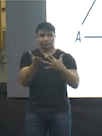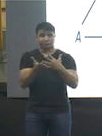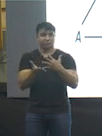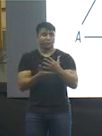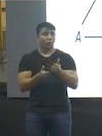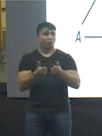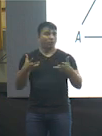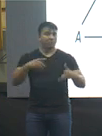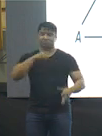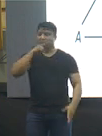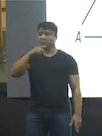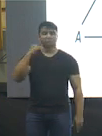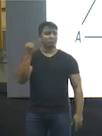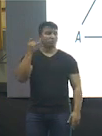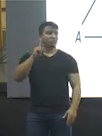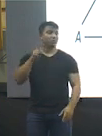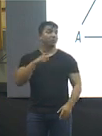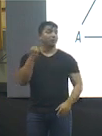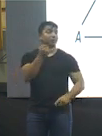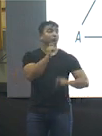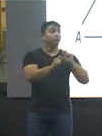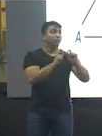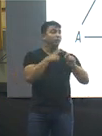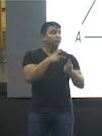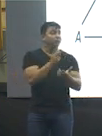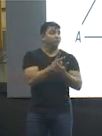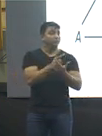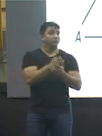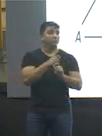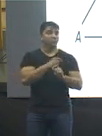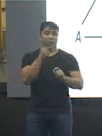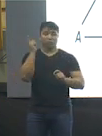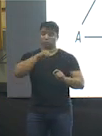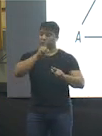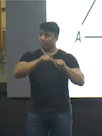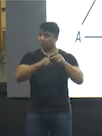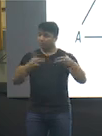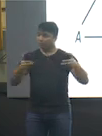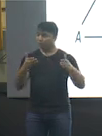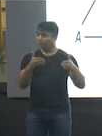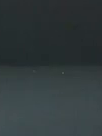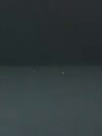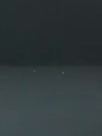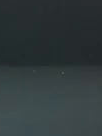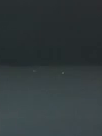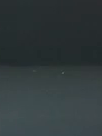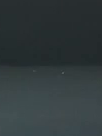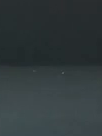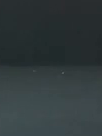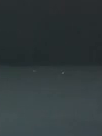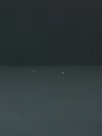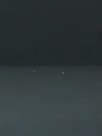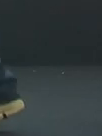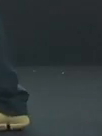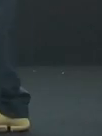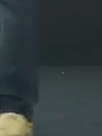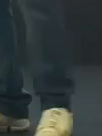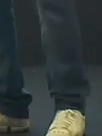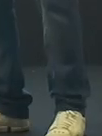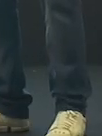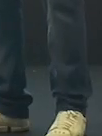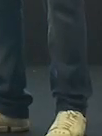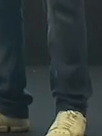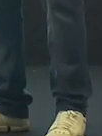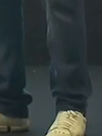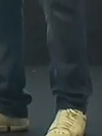reação química, não importa. O importante é sempre que você chegue ao produto da reação. Então, por exemplo, ó,